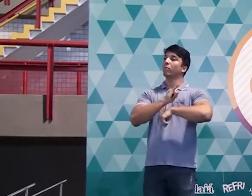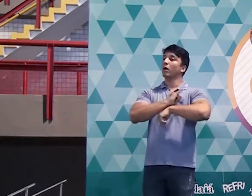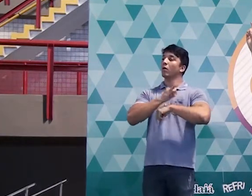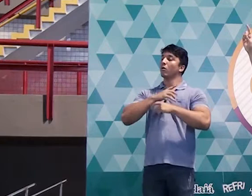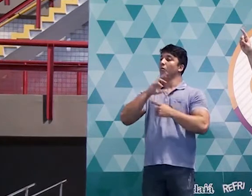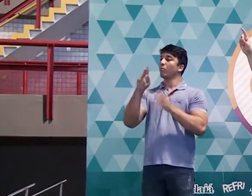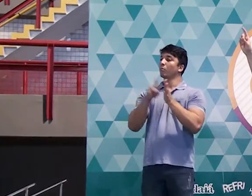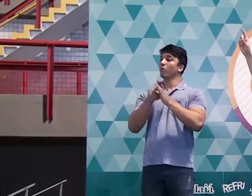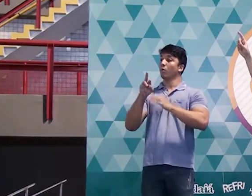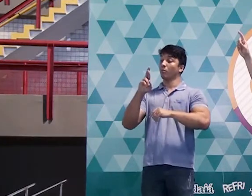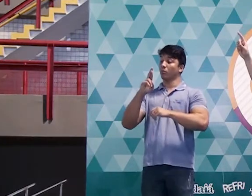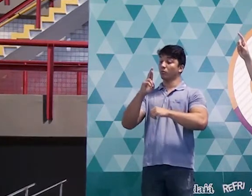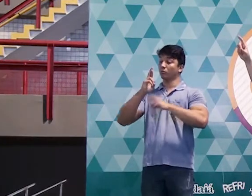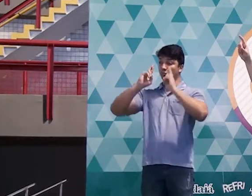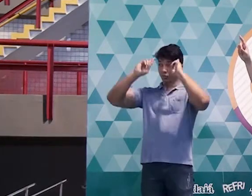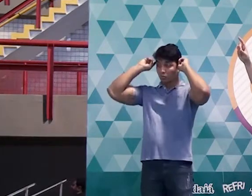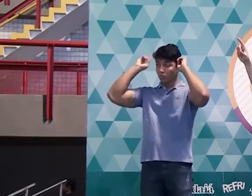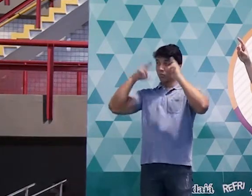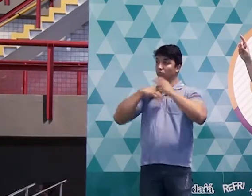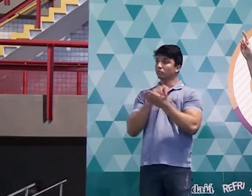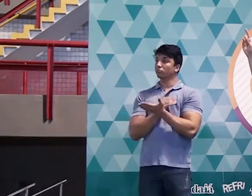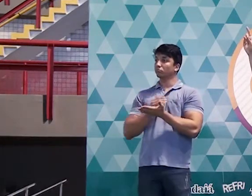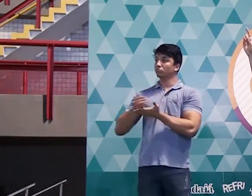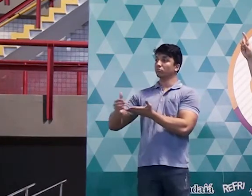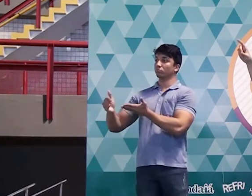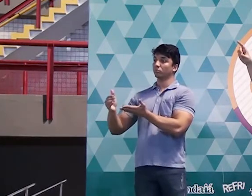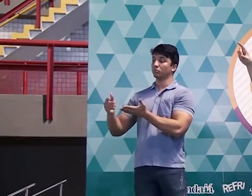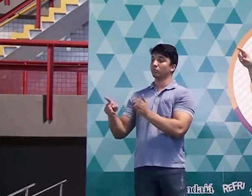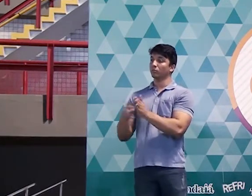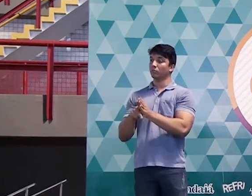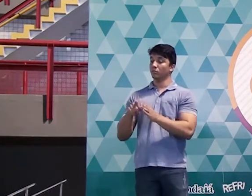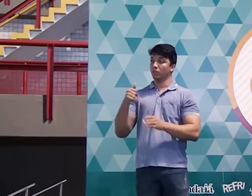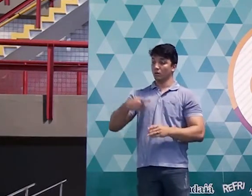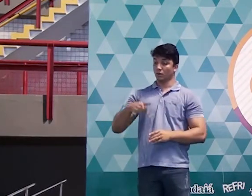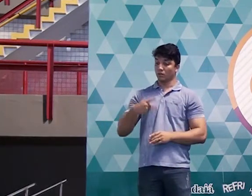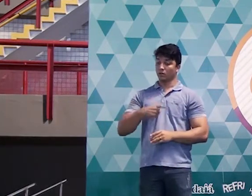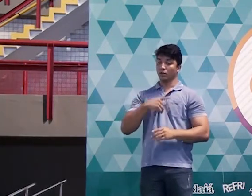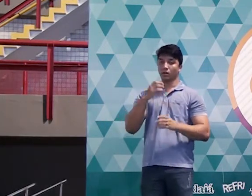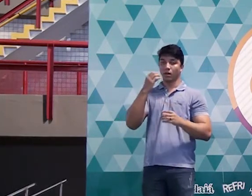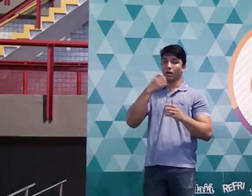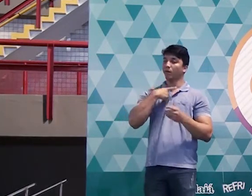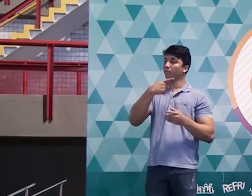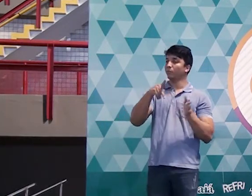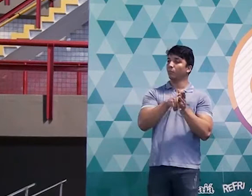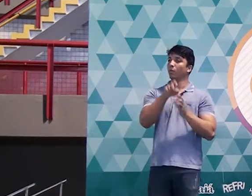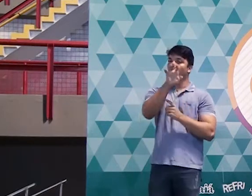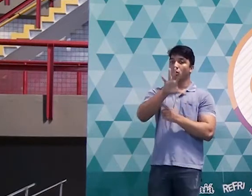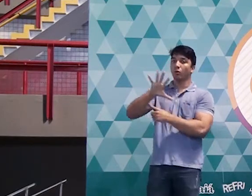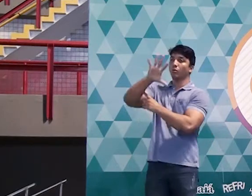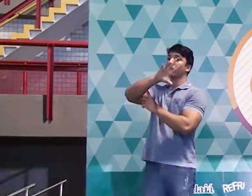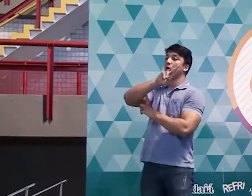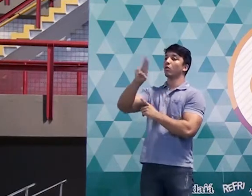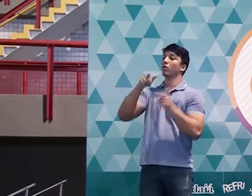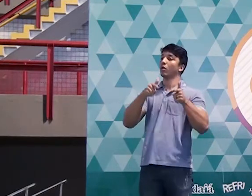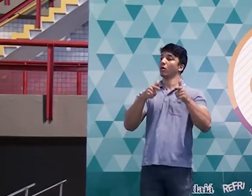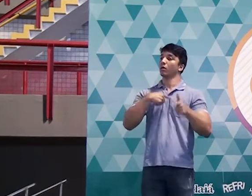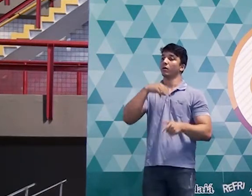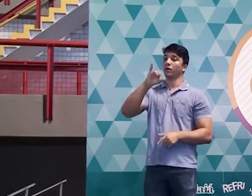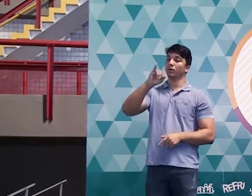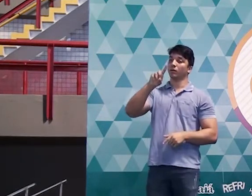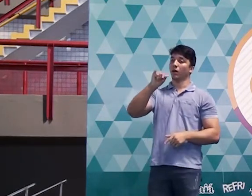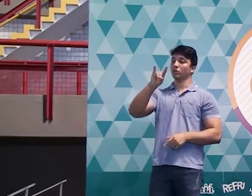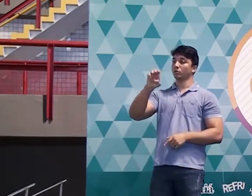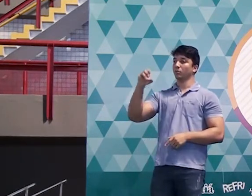e a formação das monarquias nacionais europeias, esse intervalo a gente chama de Idade